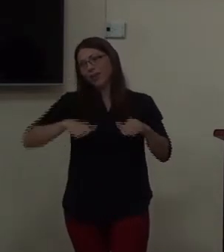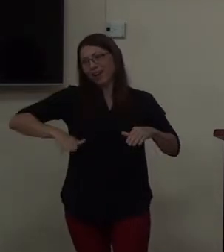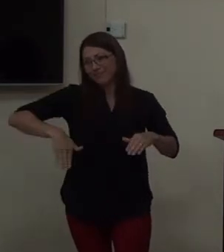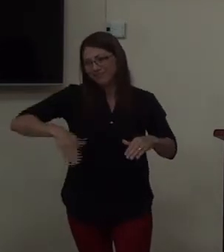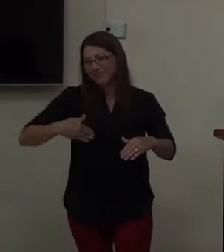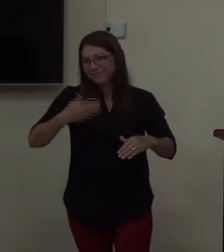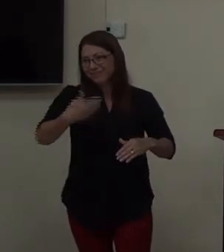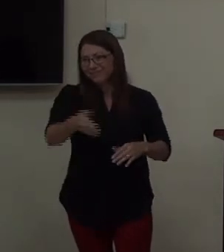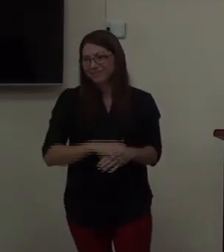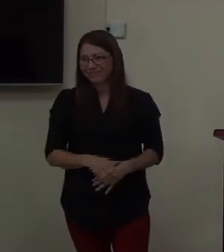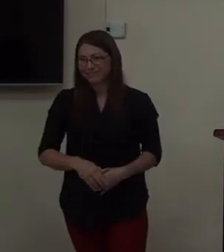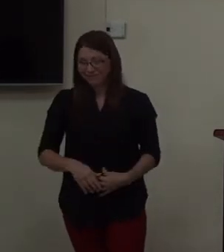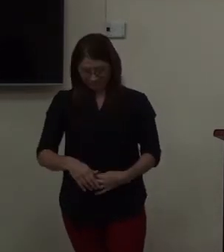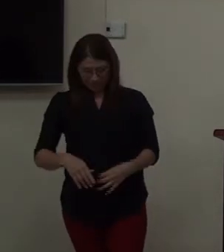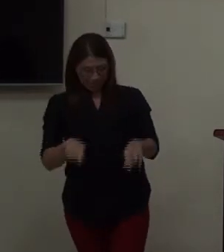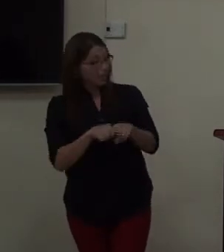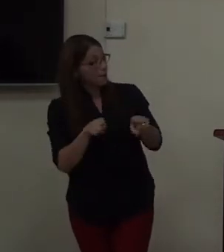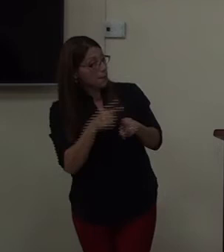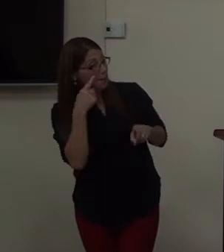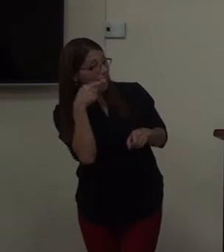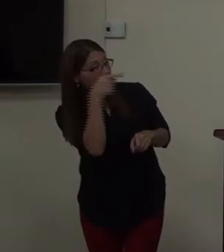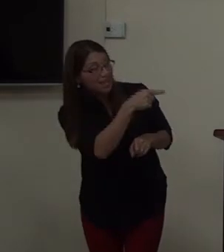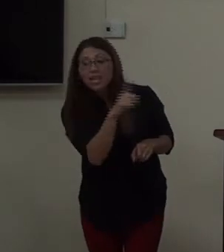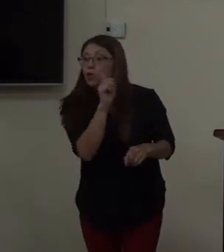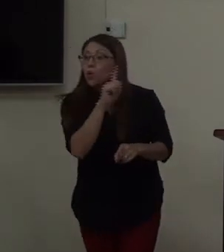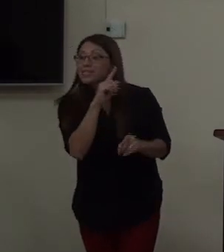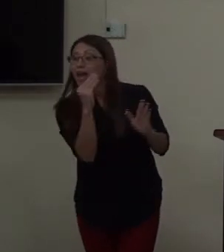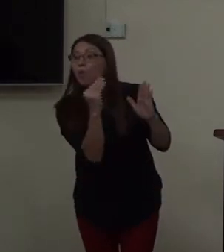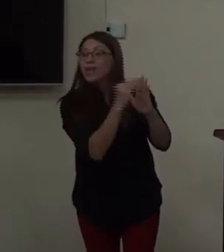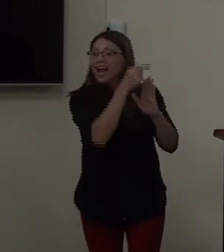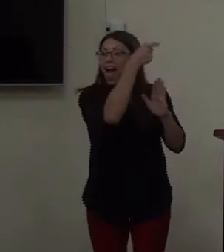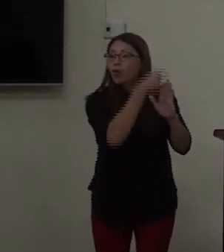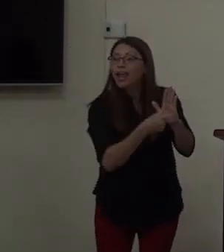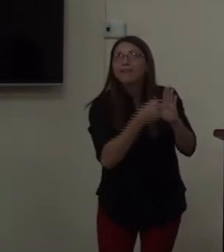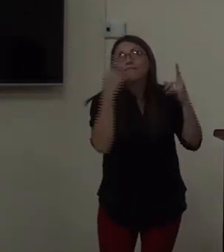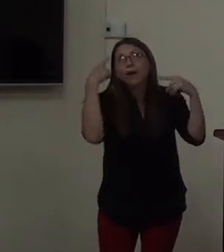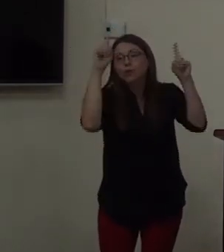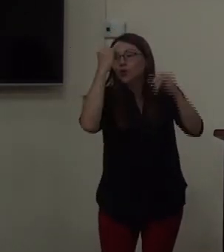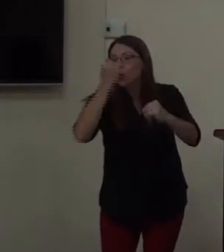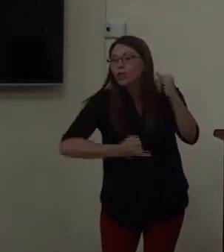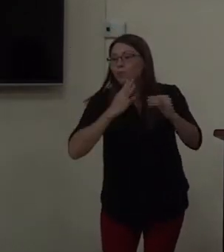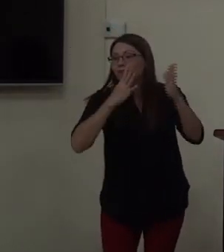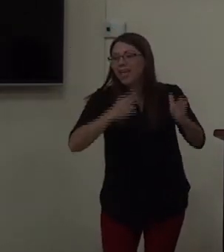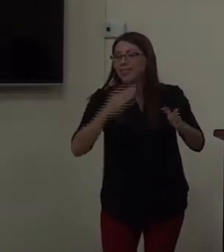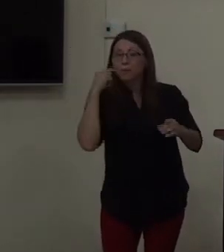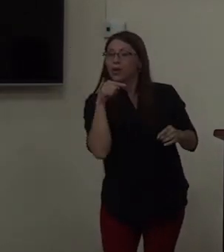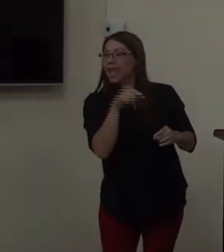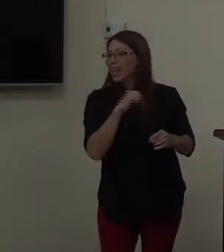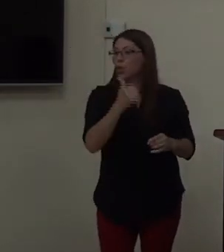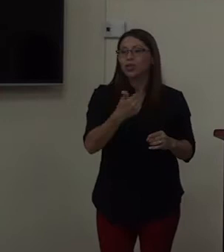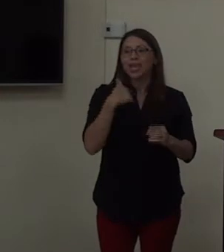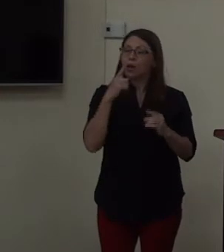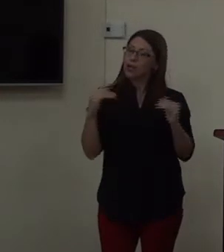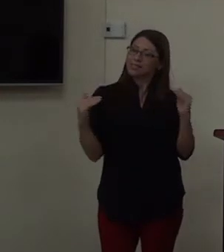lindo, ¿verdad? Para que vean que aquí no está ubicado el famoso último hablante, ¿verdad? Porque el último hablante no tiene un estatus de competencia